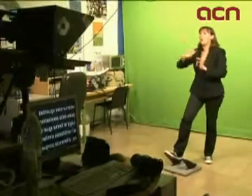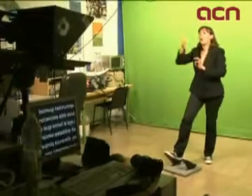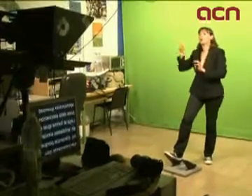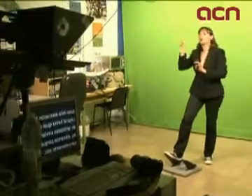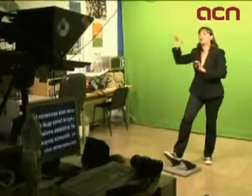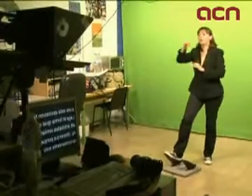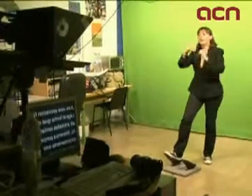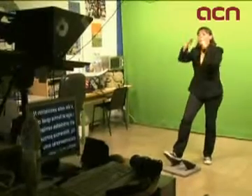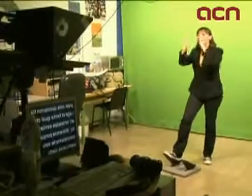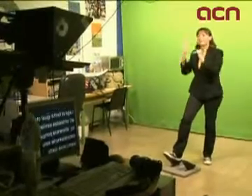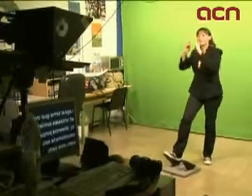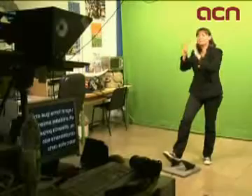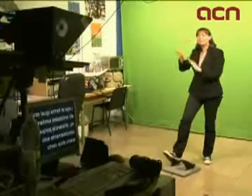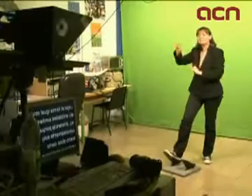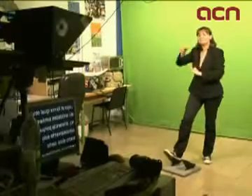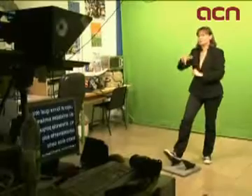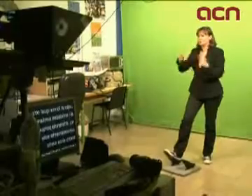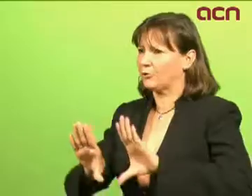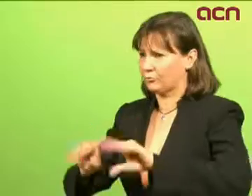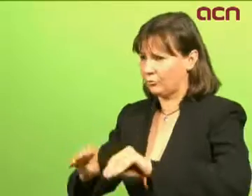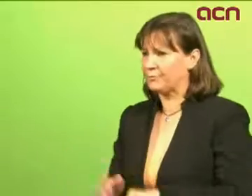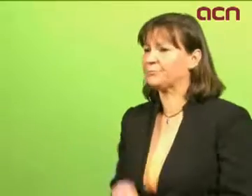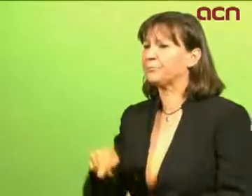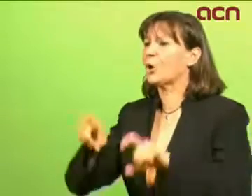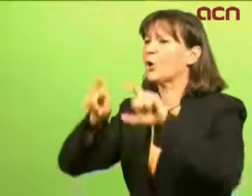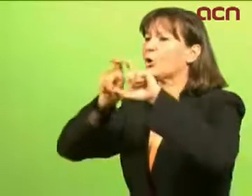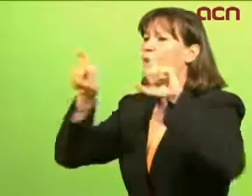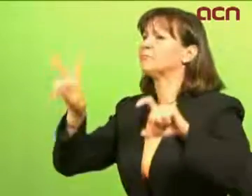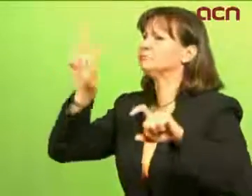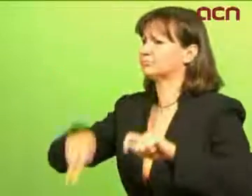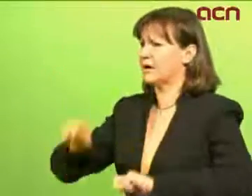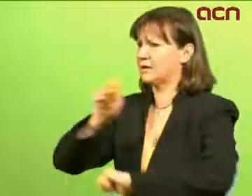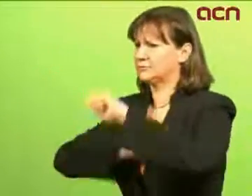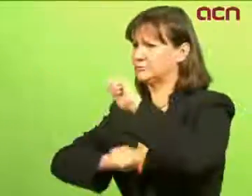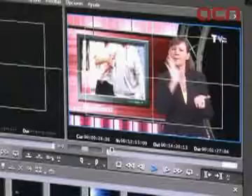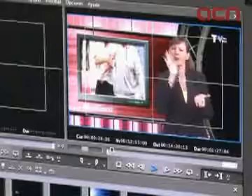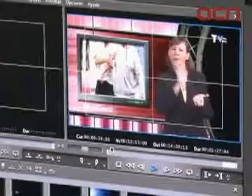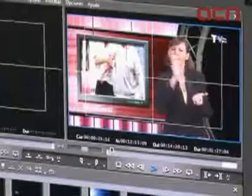definitiva, d'inserir a la societat la llengua de signes per tal de normalitzar la situació dels sords catalans.